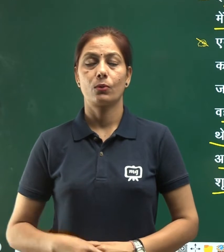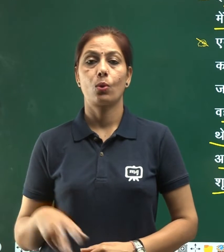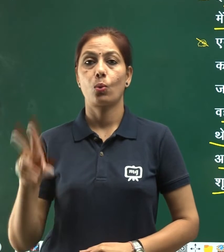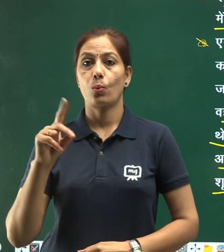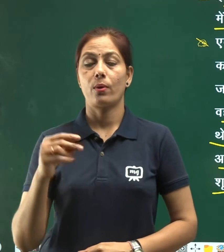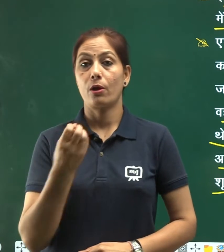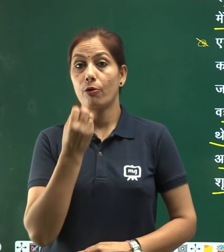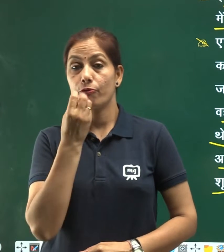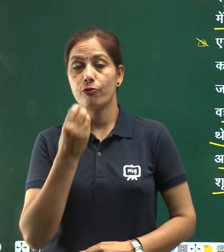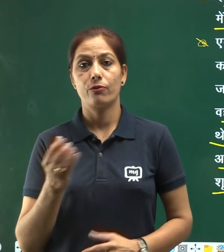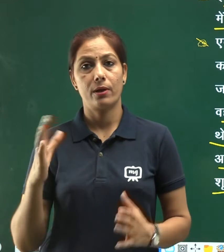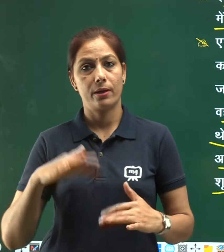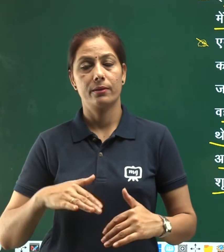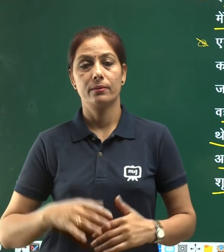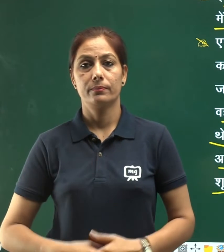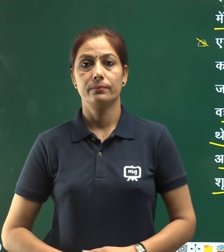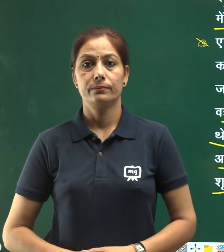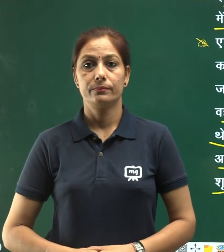दोबारा फूल लगे।